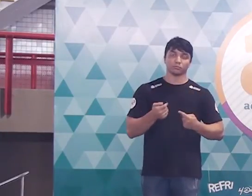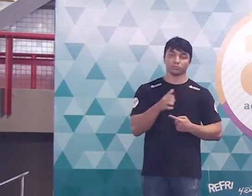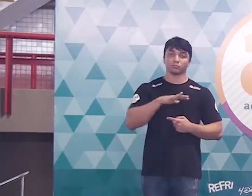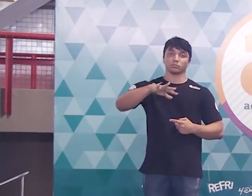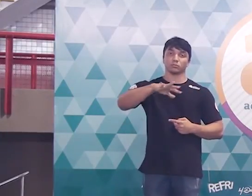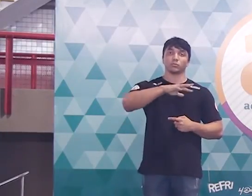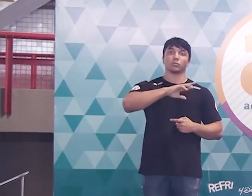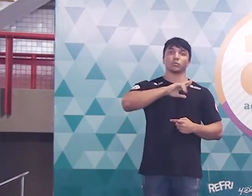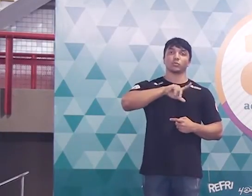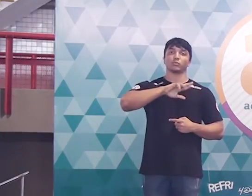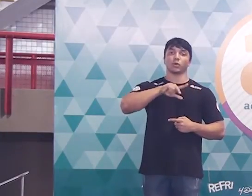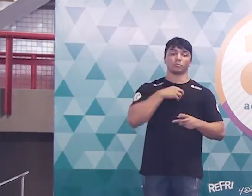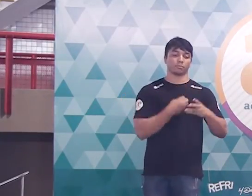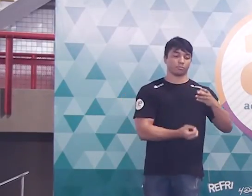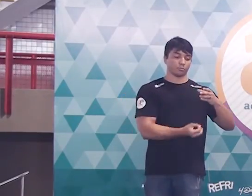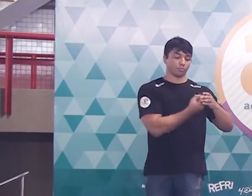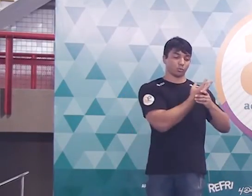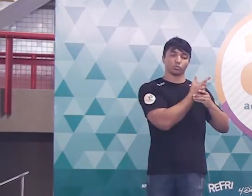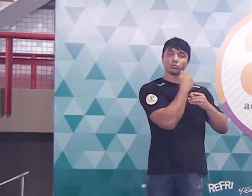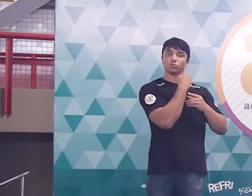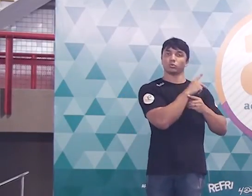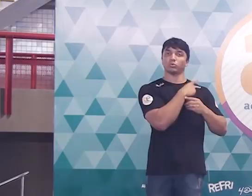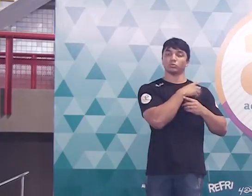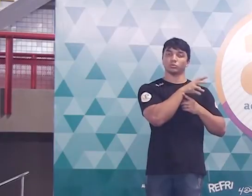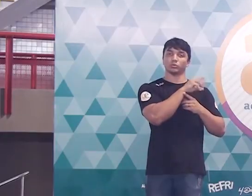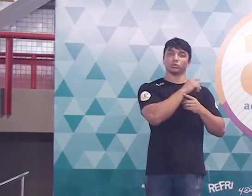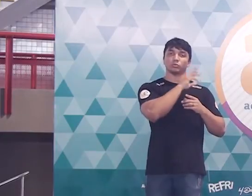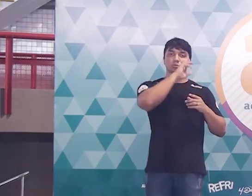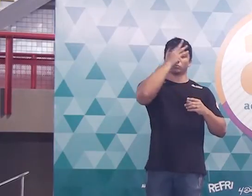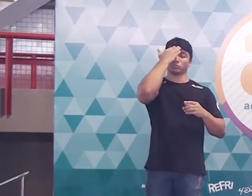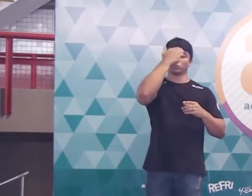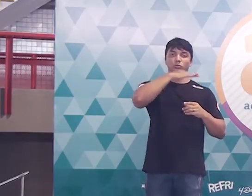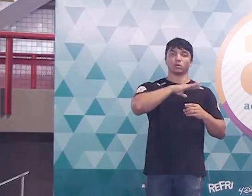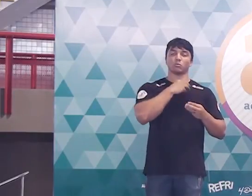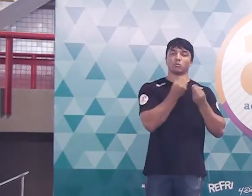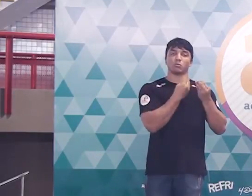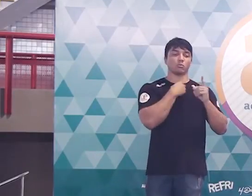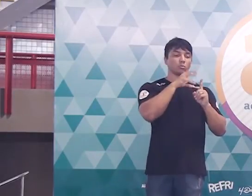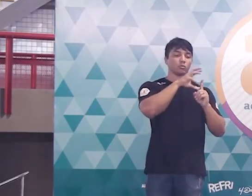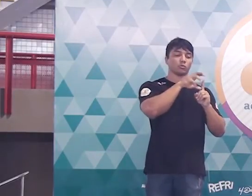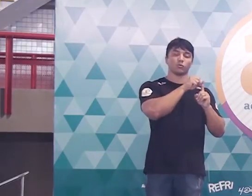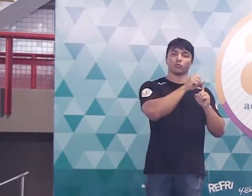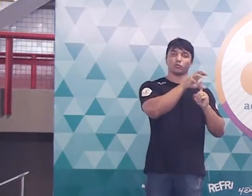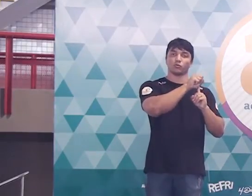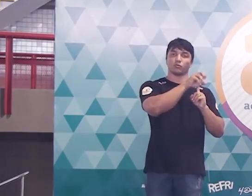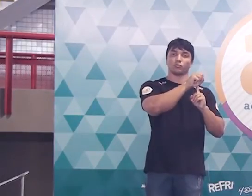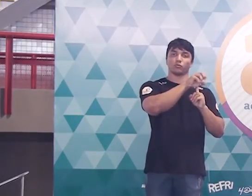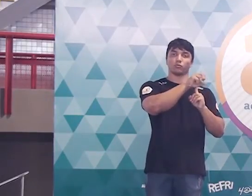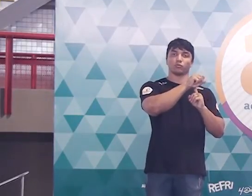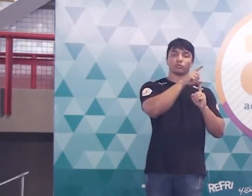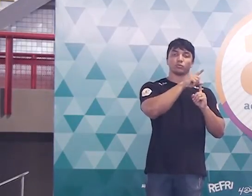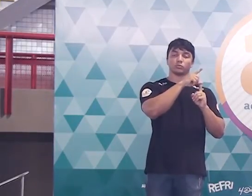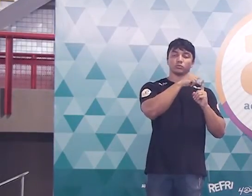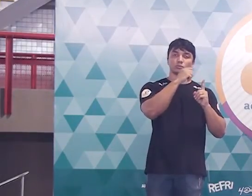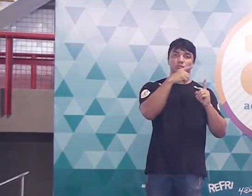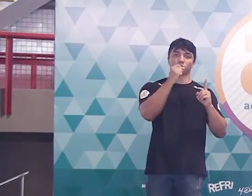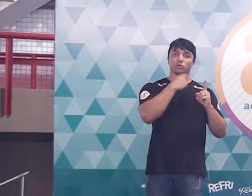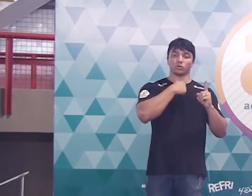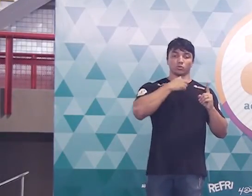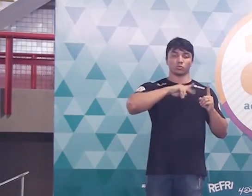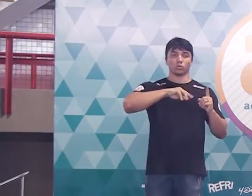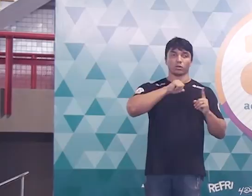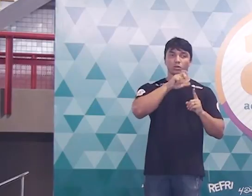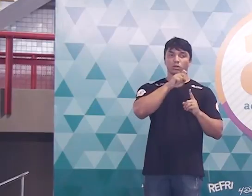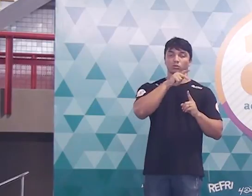e que não somos produtores e que não sabemos fazer fotossíntese e que não somos leguminosas,